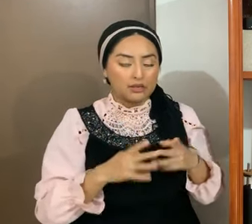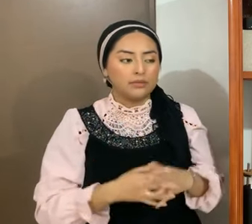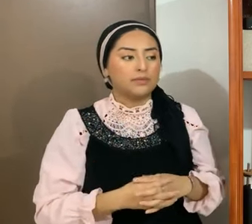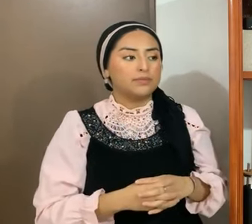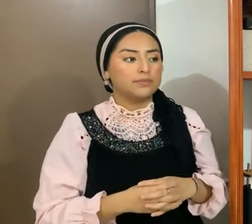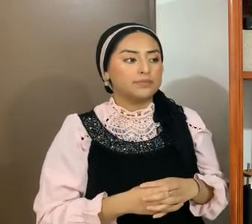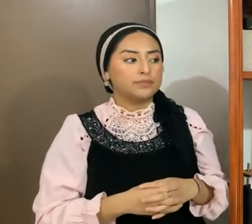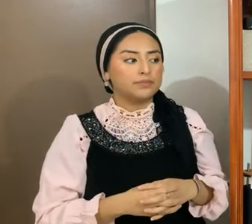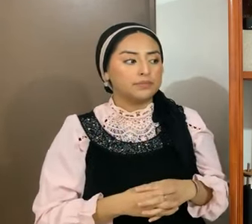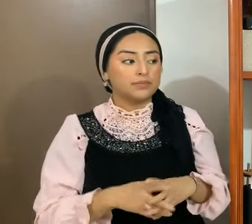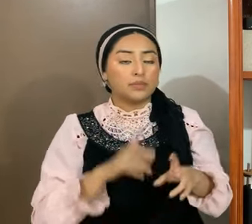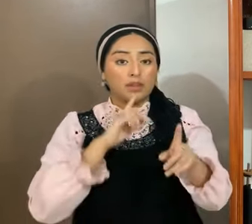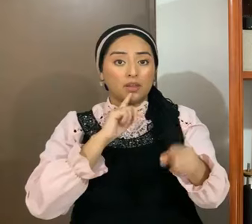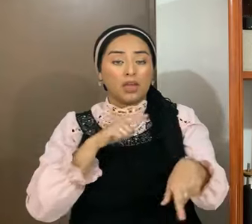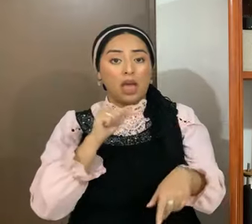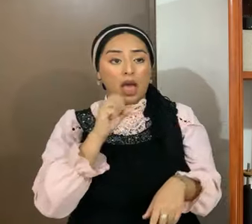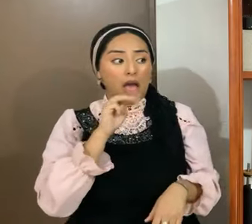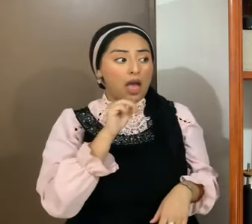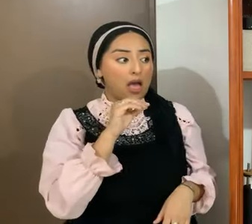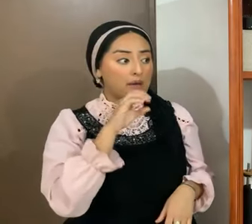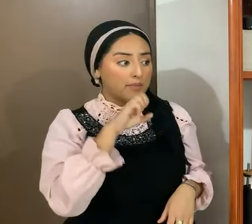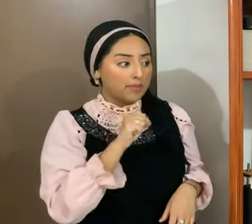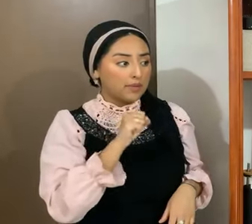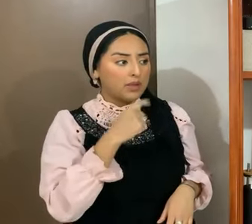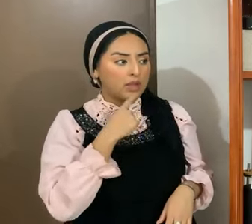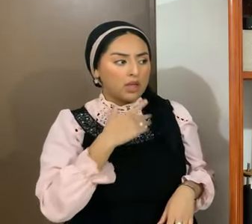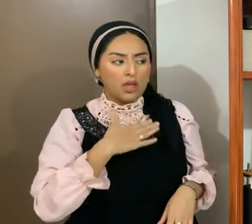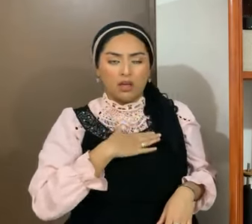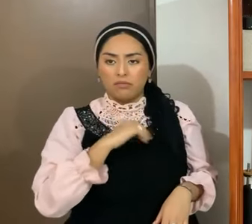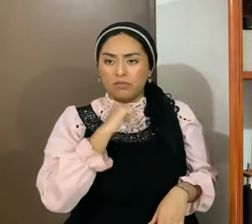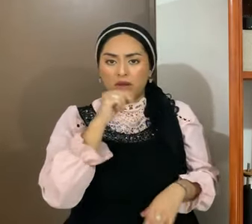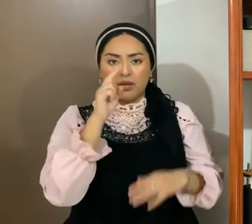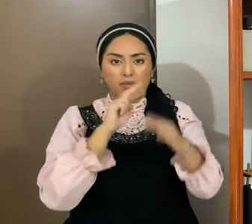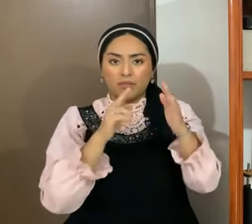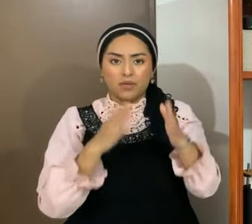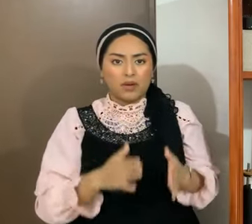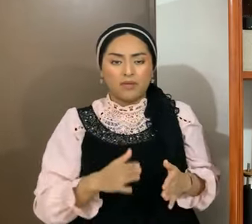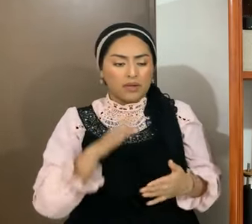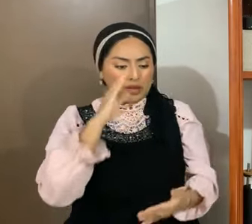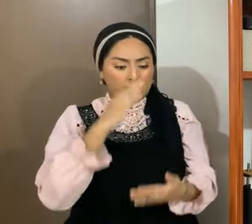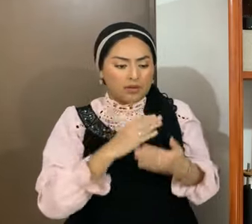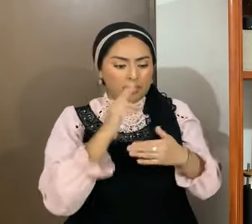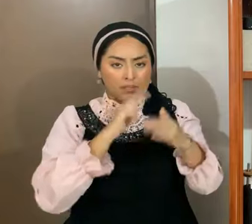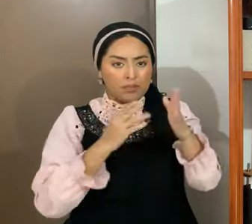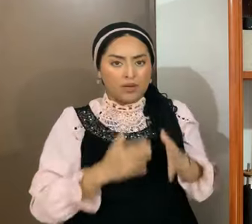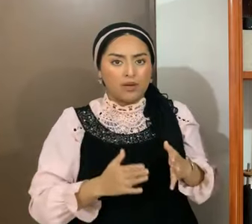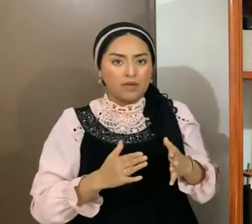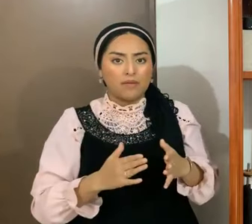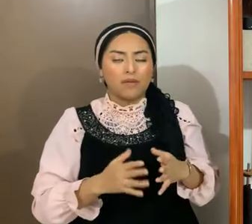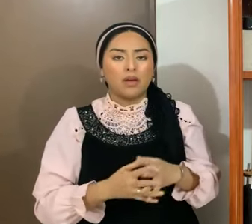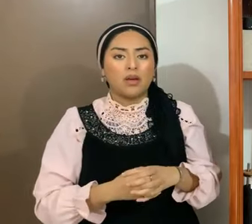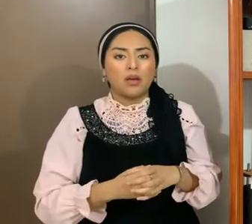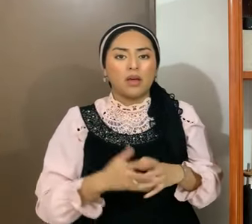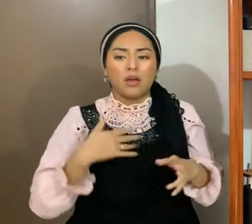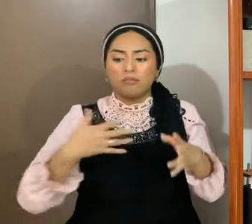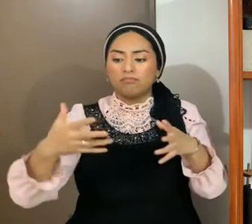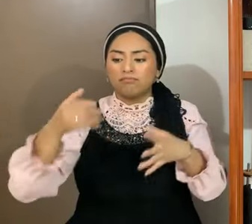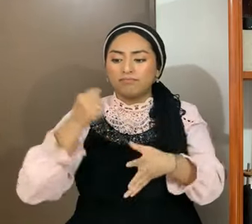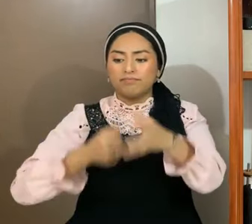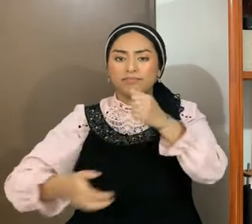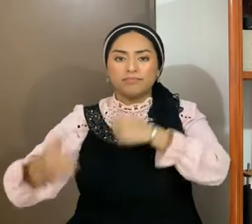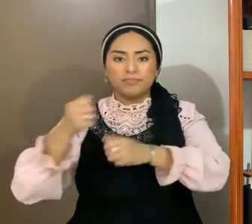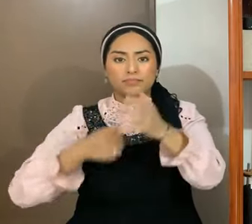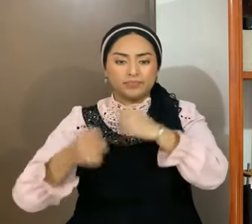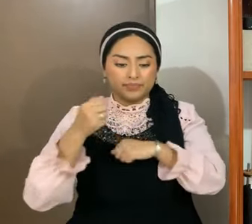reino. Entonces respondió Amós y dijo a Amasías: no soy profeta, ni soy hijo de profeta, sino que soy boyero y recojo higos